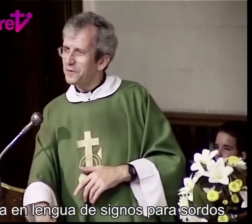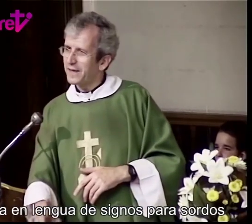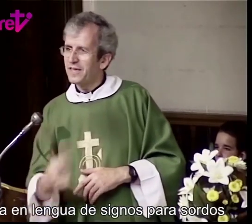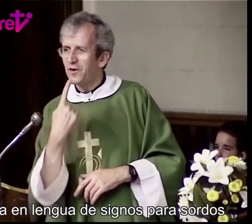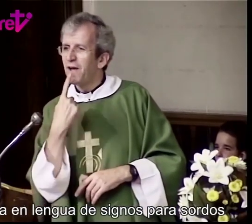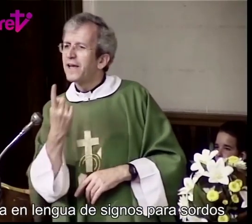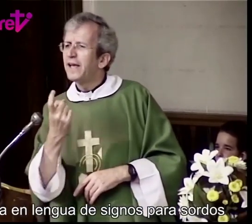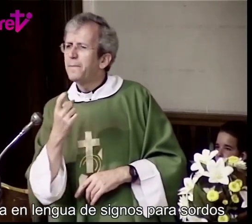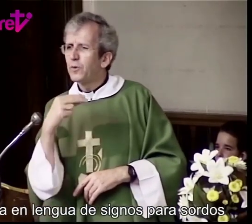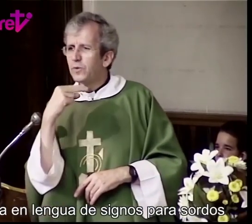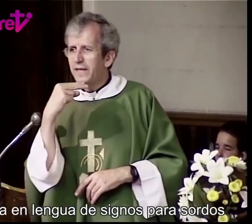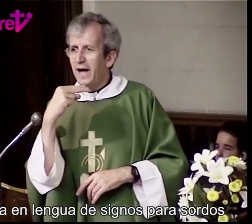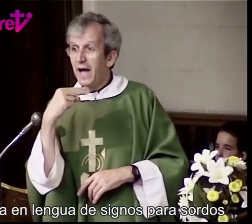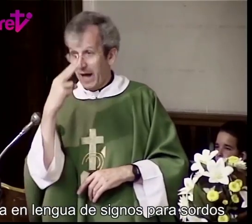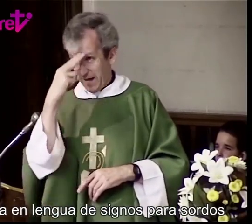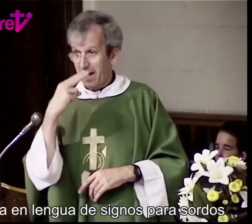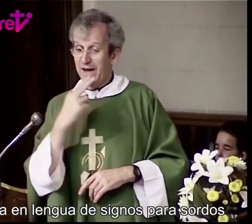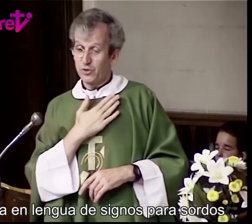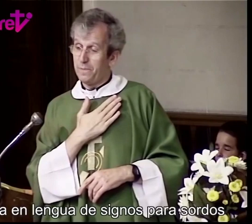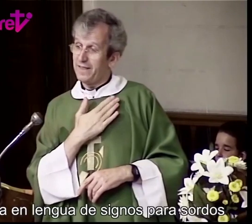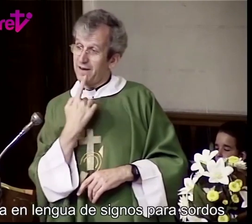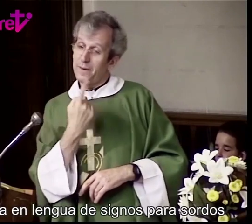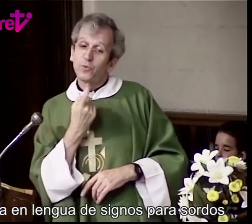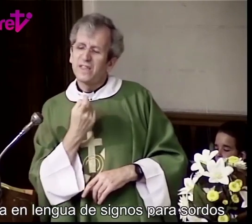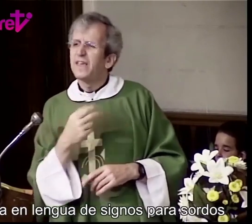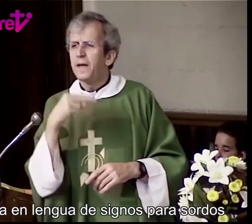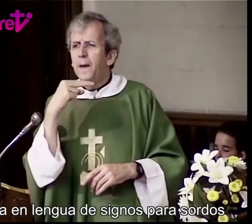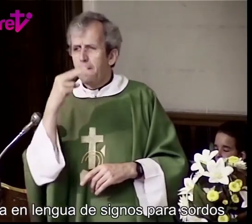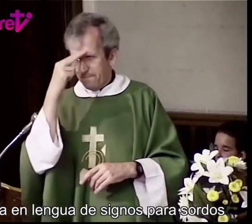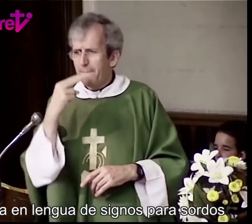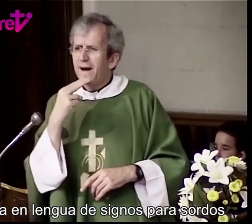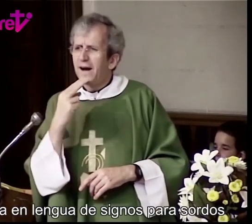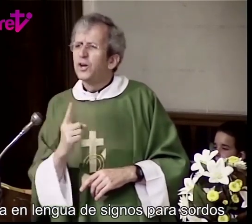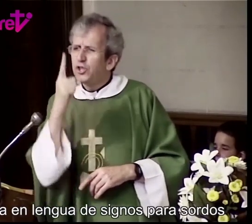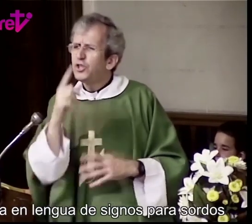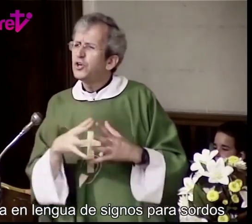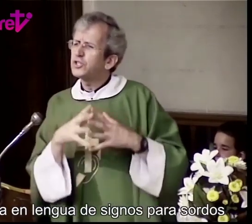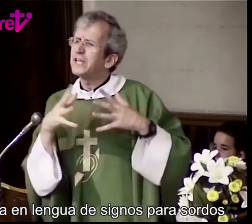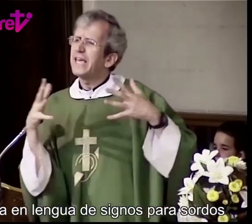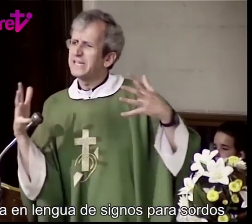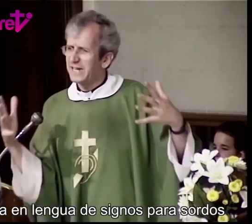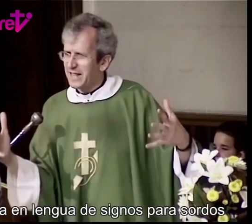pequeño que le pregunta a su padre, dice, papá, Dios es grande?